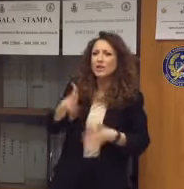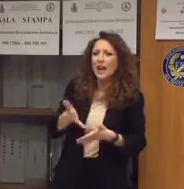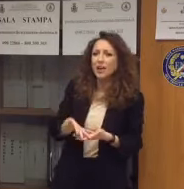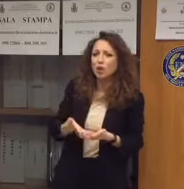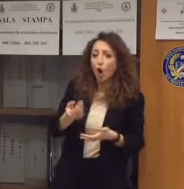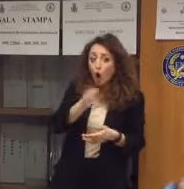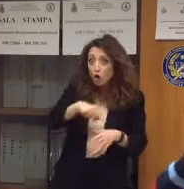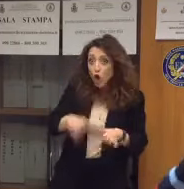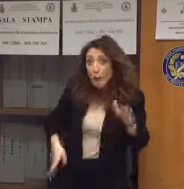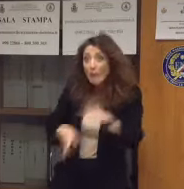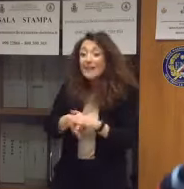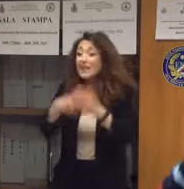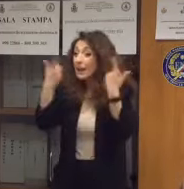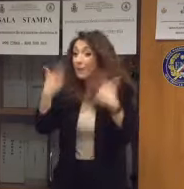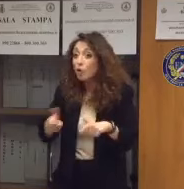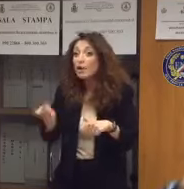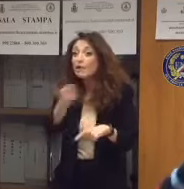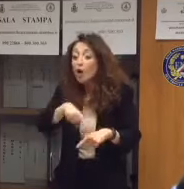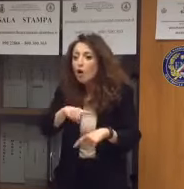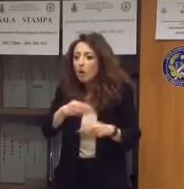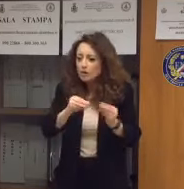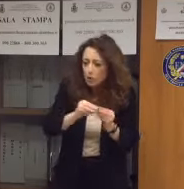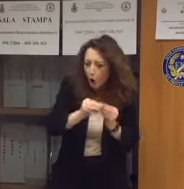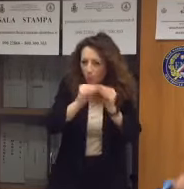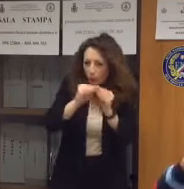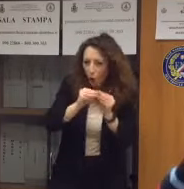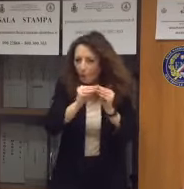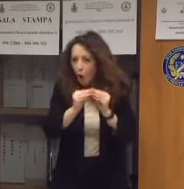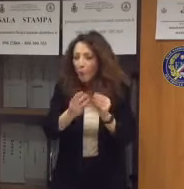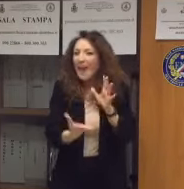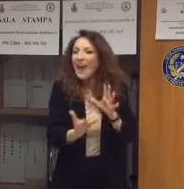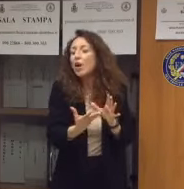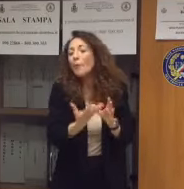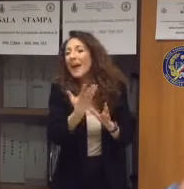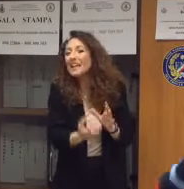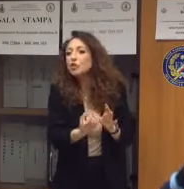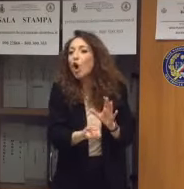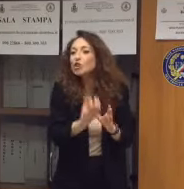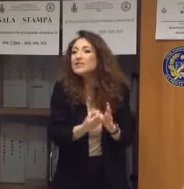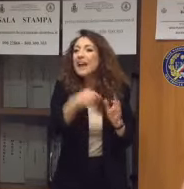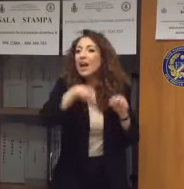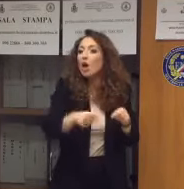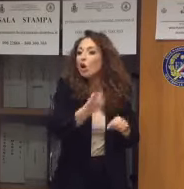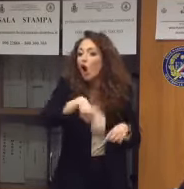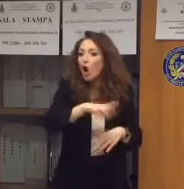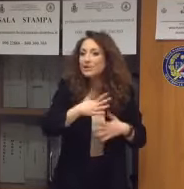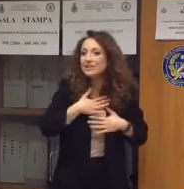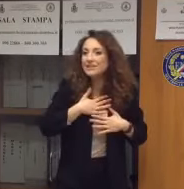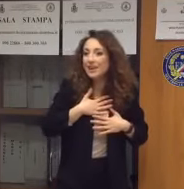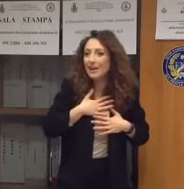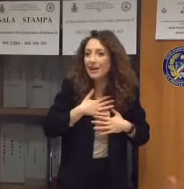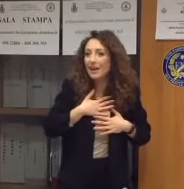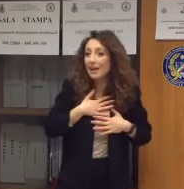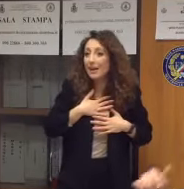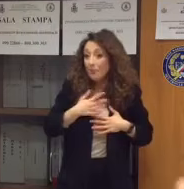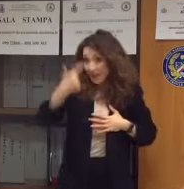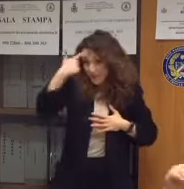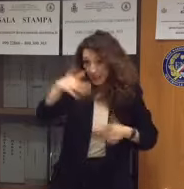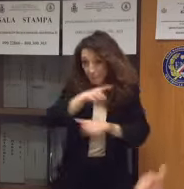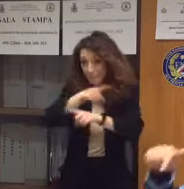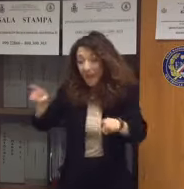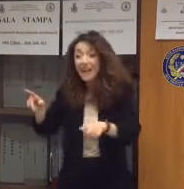altre risorse, ma sappiate che la regione ad oggi ci ha accreditato il 30% di quello che ha detto, e quindi